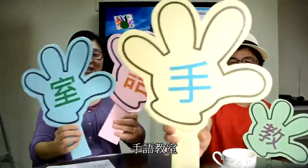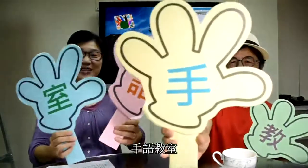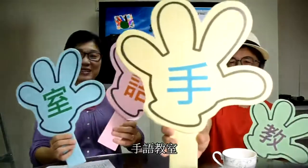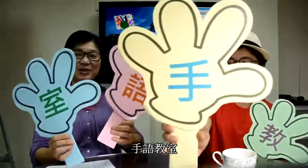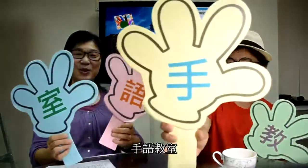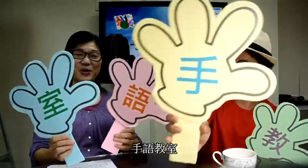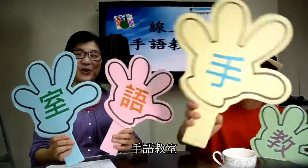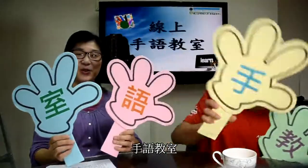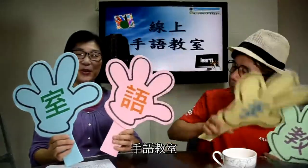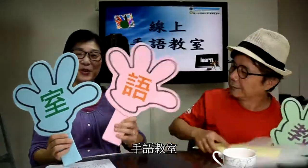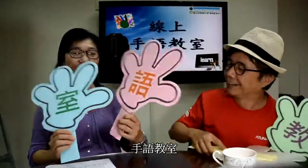手